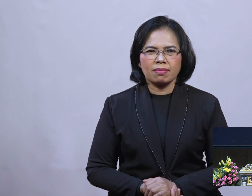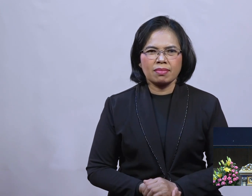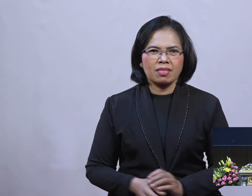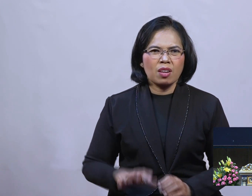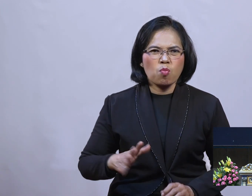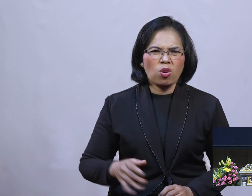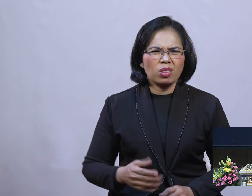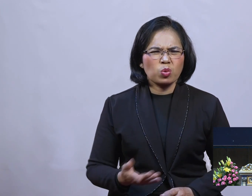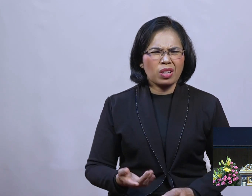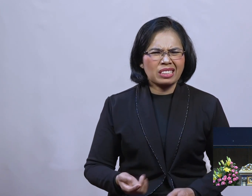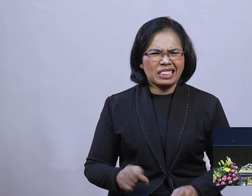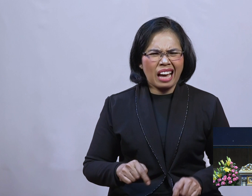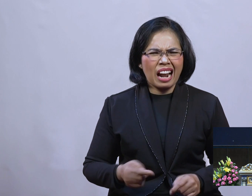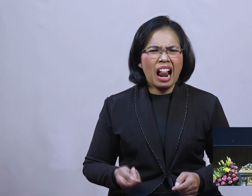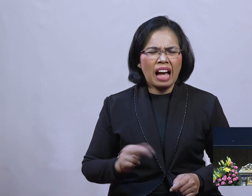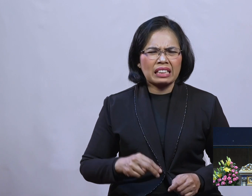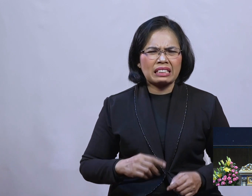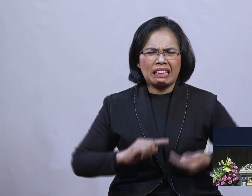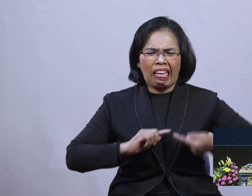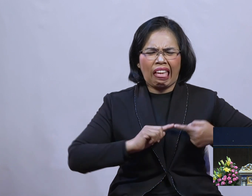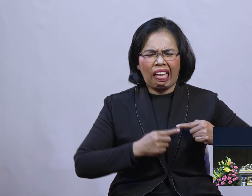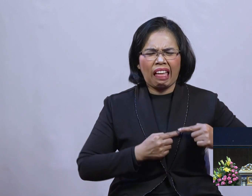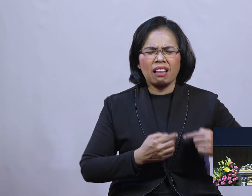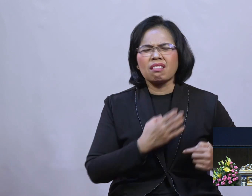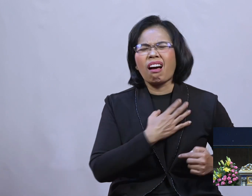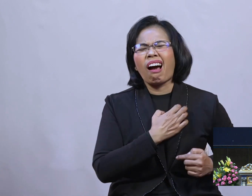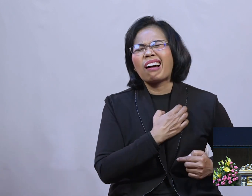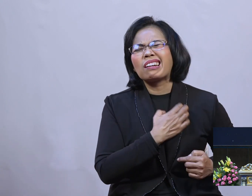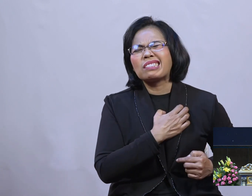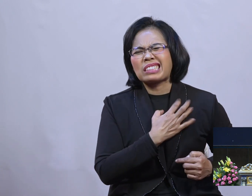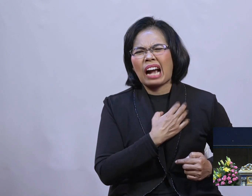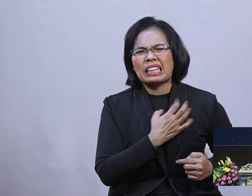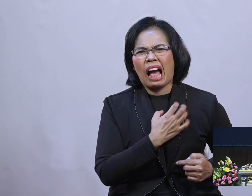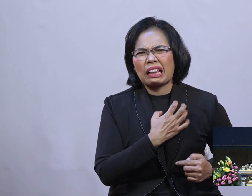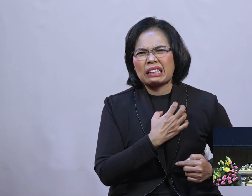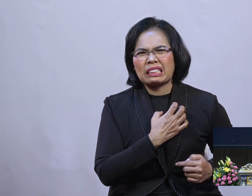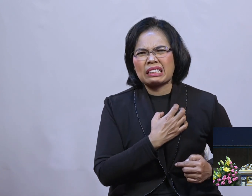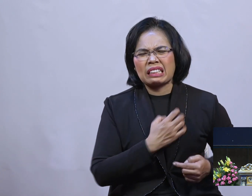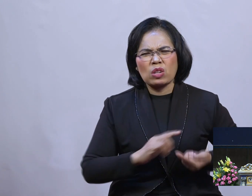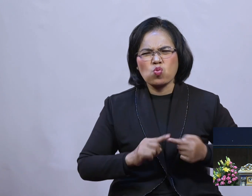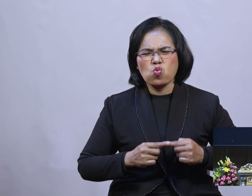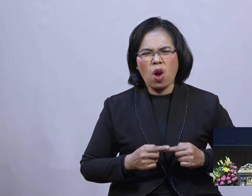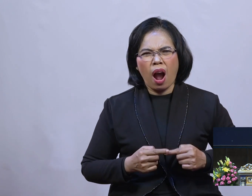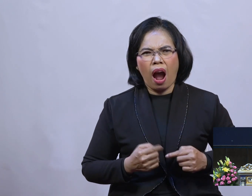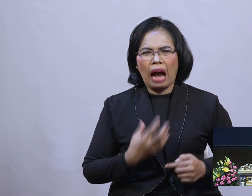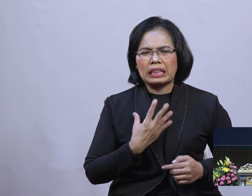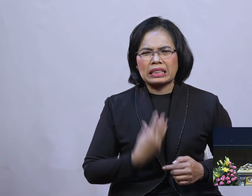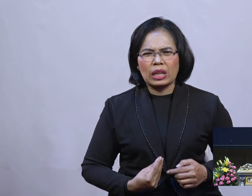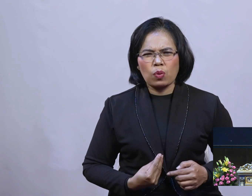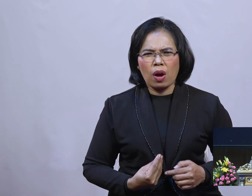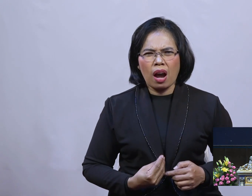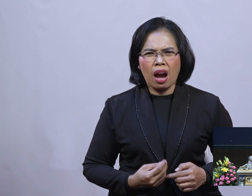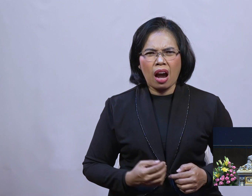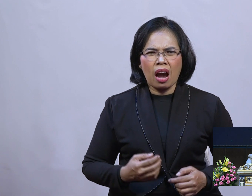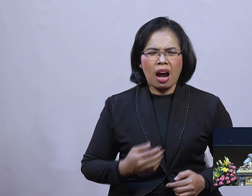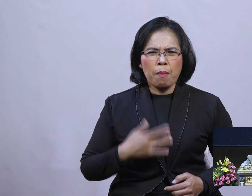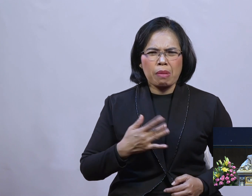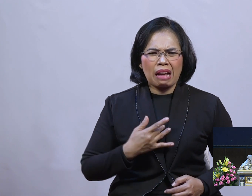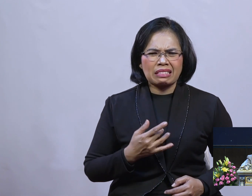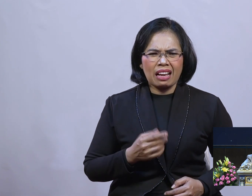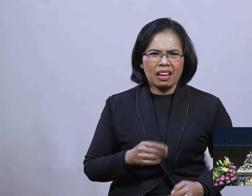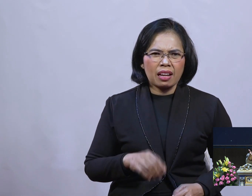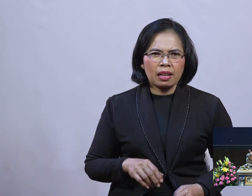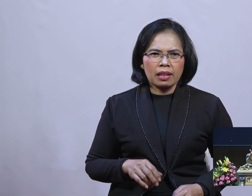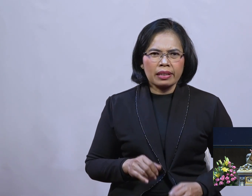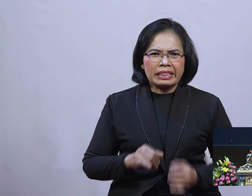Hai mungkin kau sedang sakit hati Hai mungkin kau sedang luka mungkin kau sudah kecewa mungkin kau sudah Merasa dikhianati pertanyaan